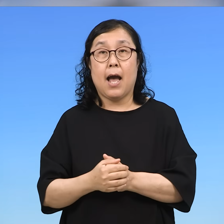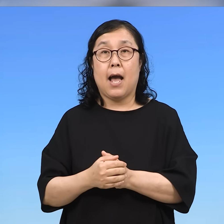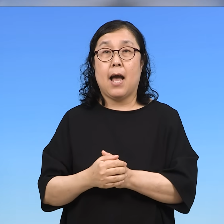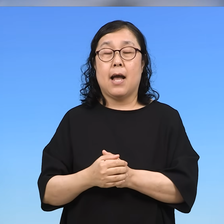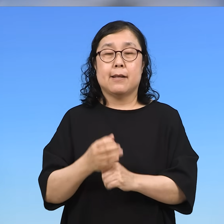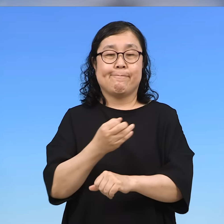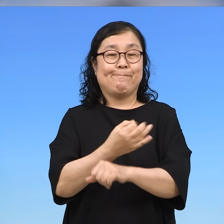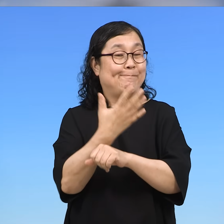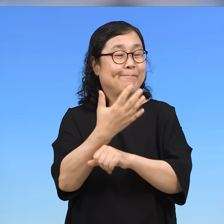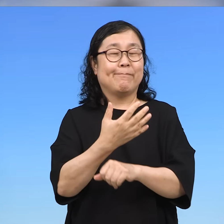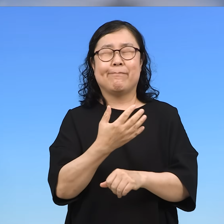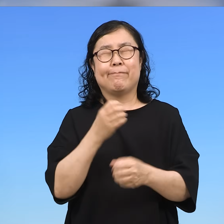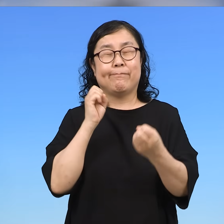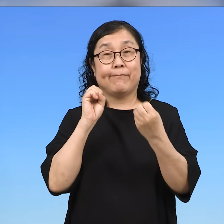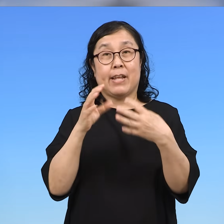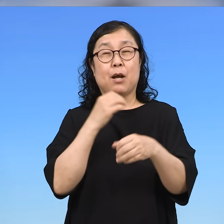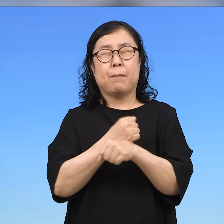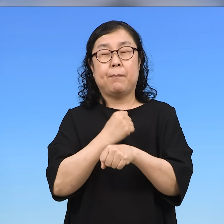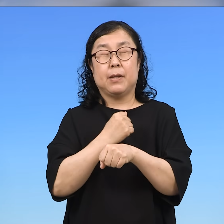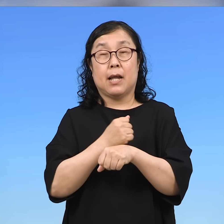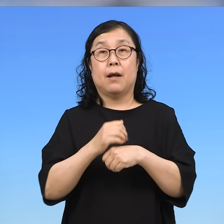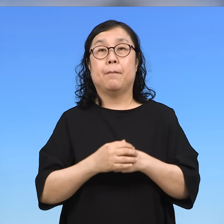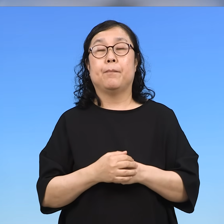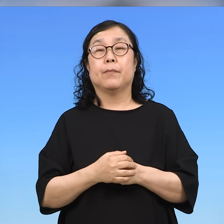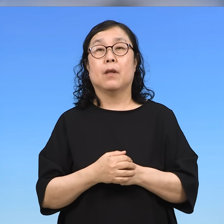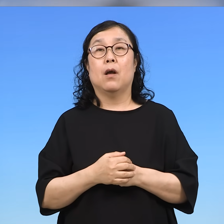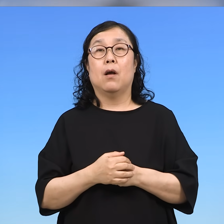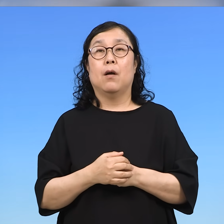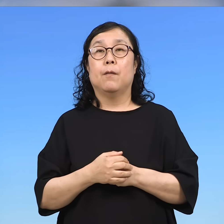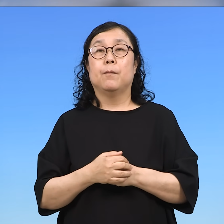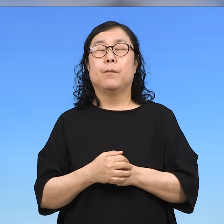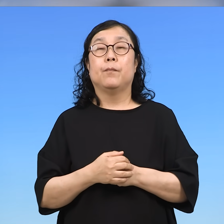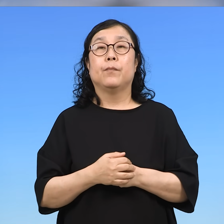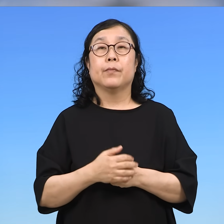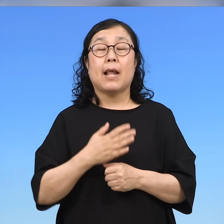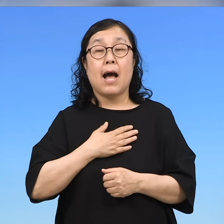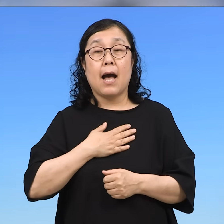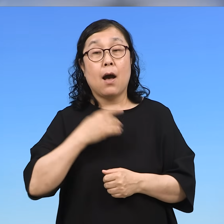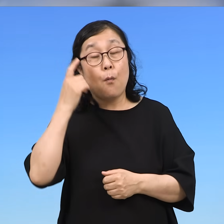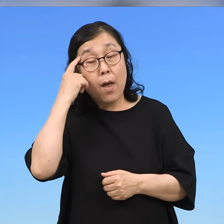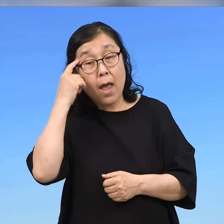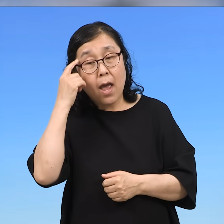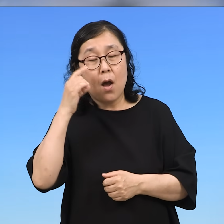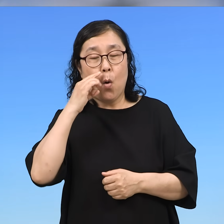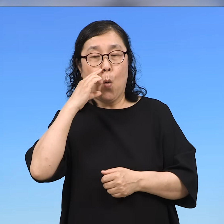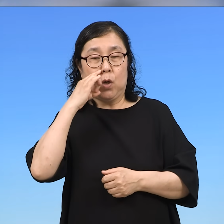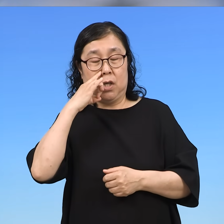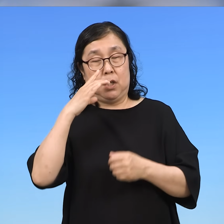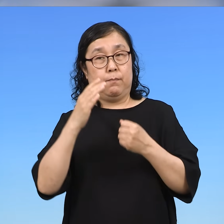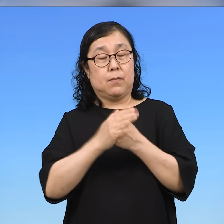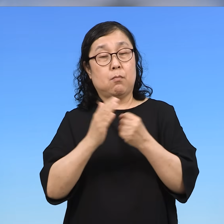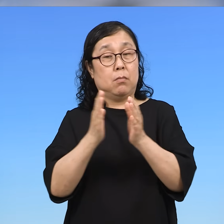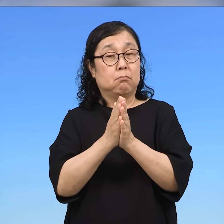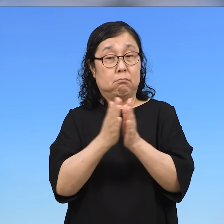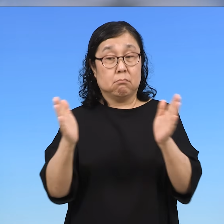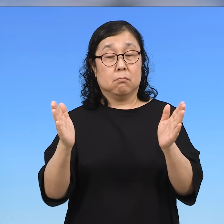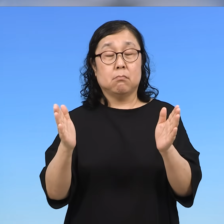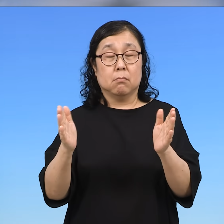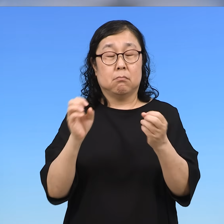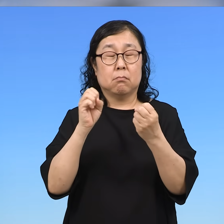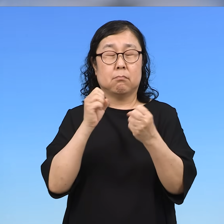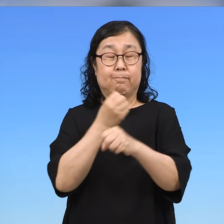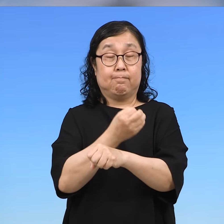물었더니 간단하게 대답하더래요. 왜 언론 일을 시작했냐고? 호기심 때문에